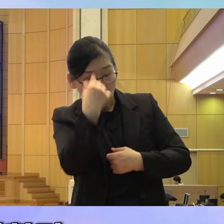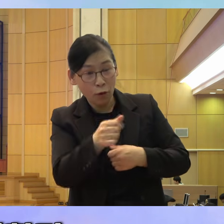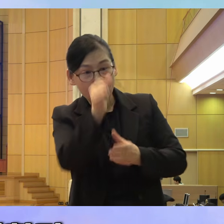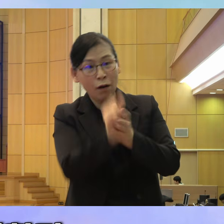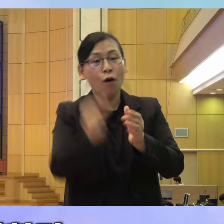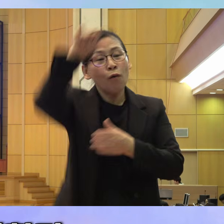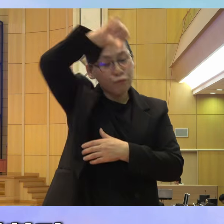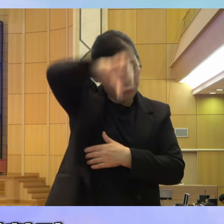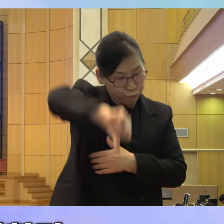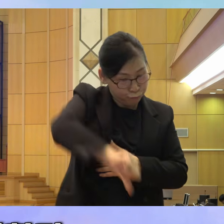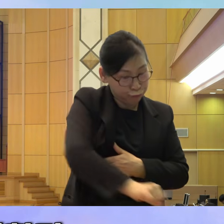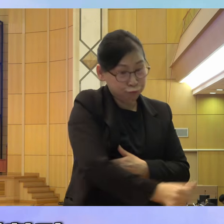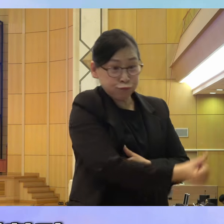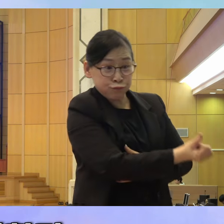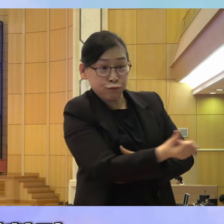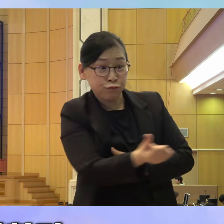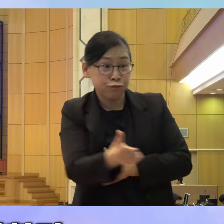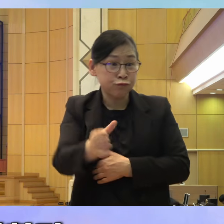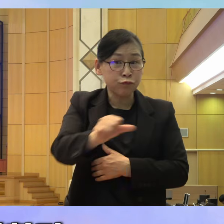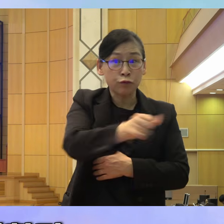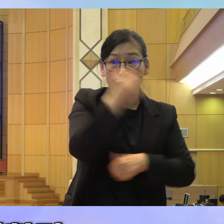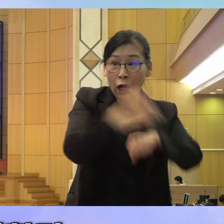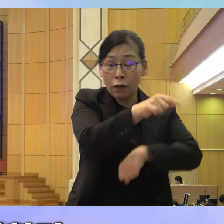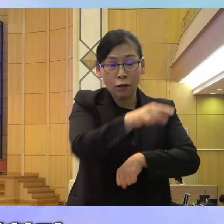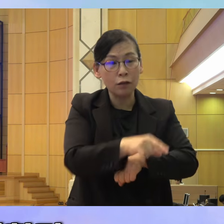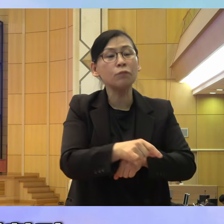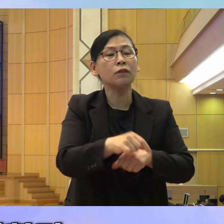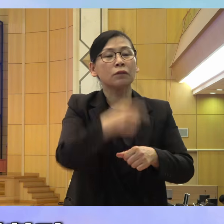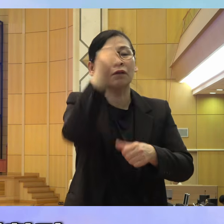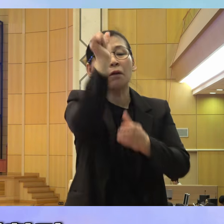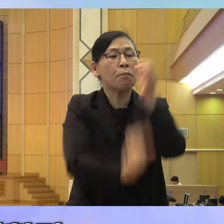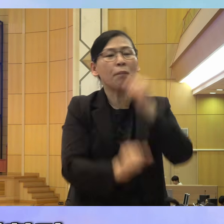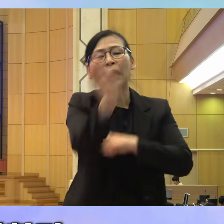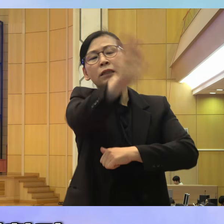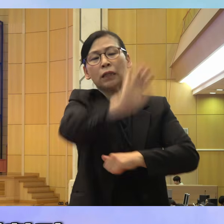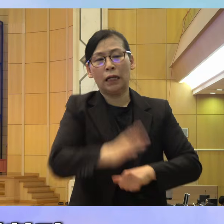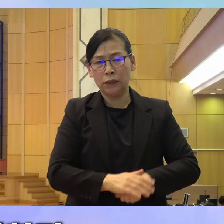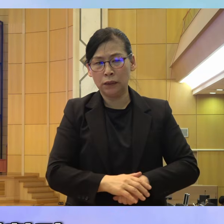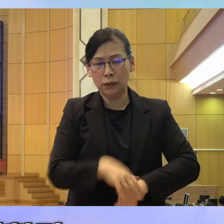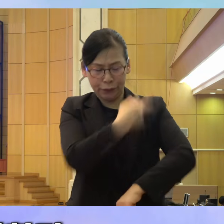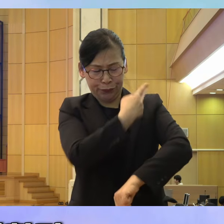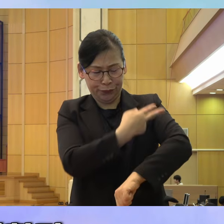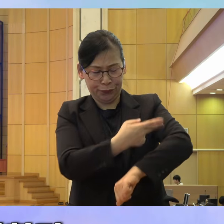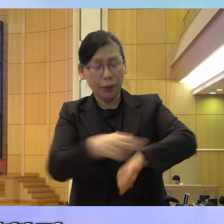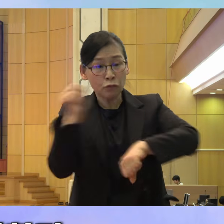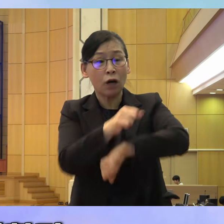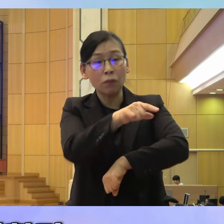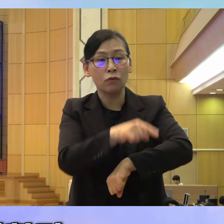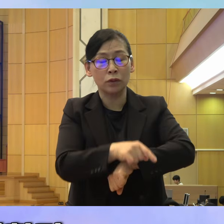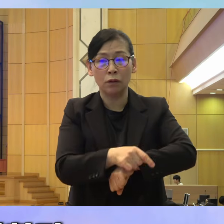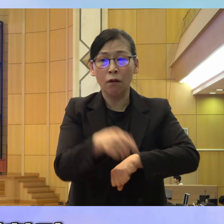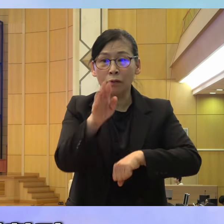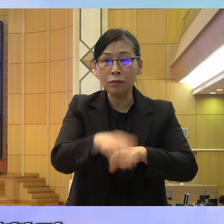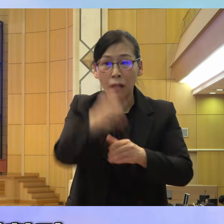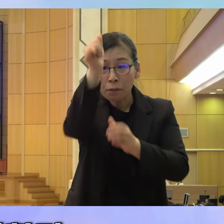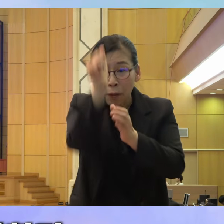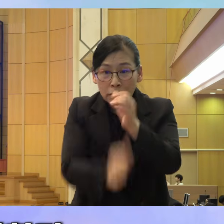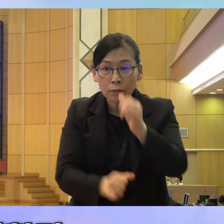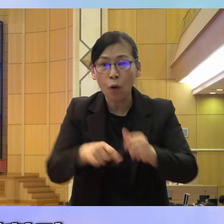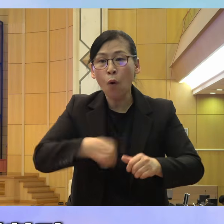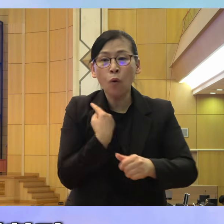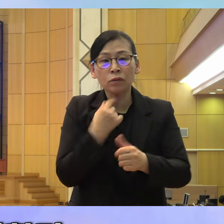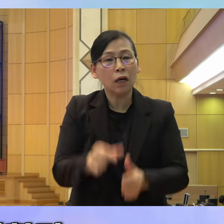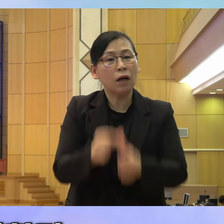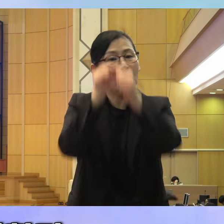물에 빠졌어, 이 말은 저 사람 죽을 징이 일었다는 거예요. 슬픔에 빠졌다고 하면, 큰 실망에 빠졌다고 하면, 이제 그걸